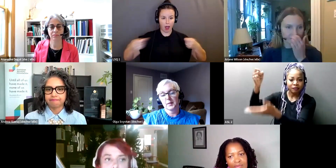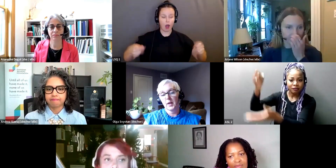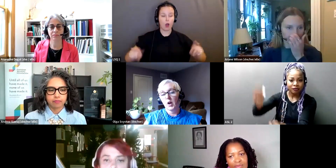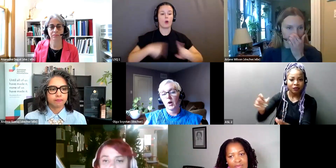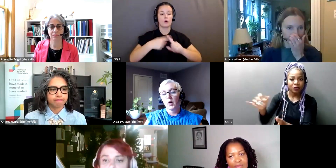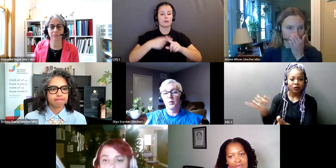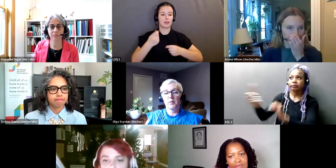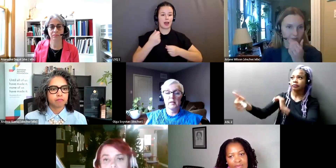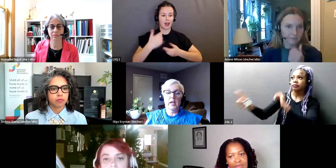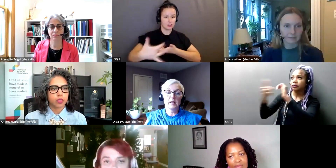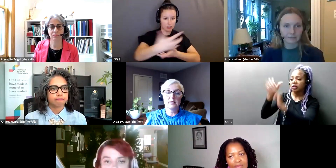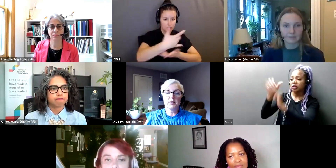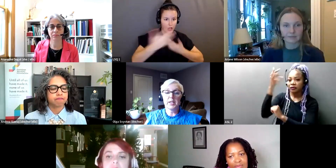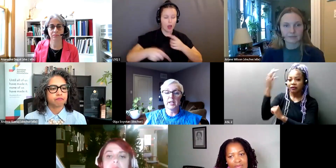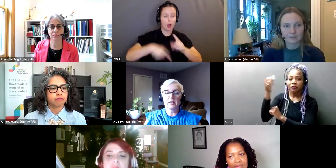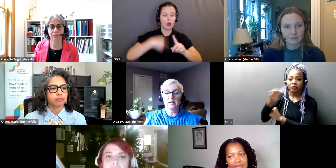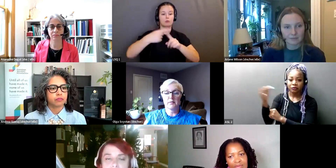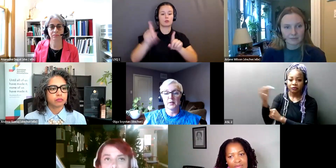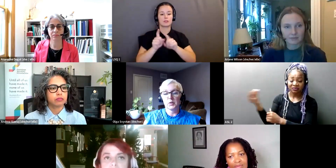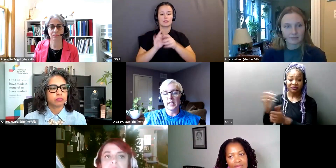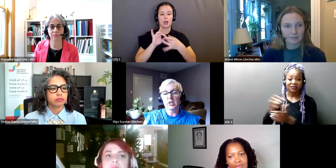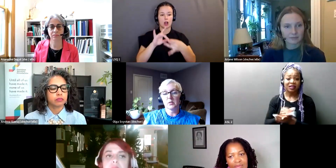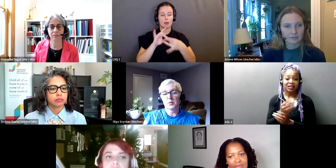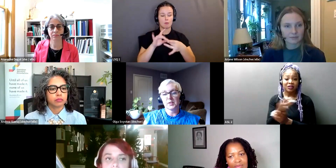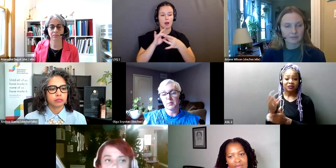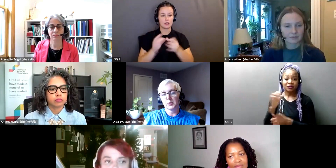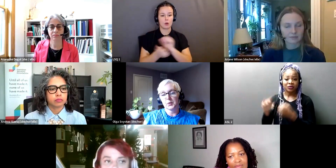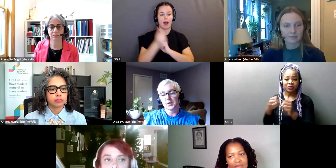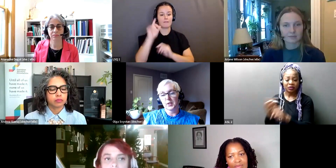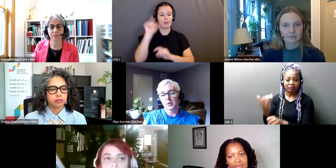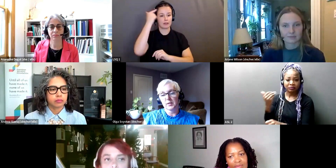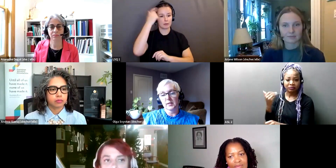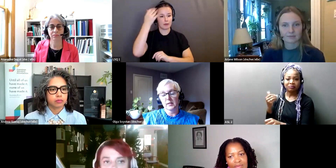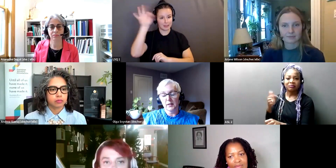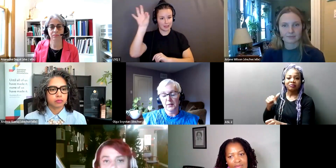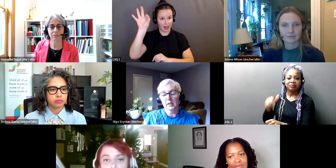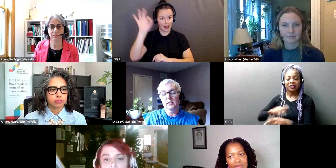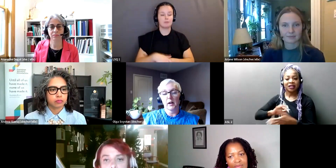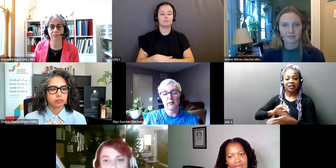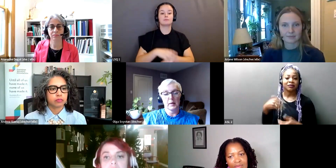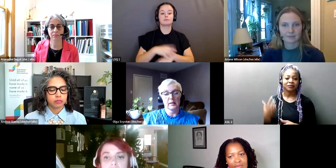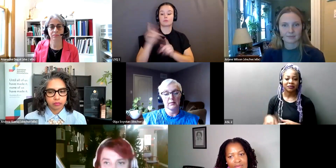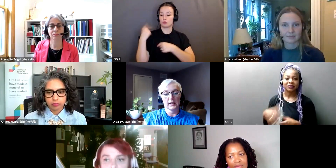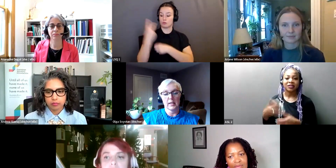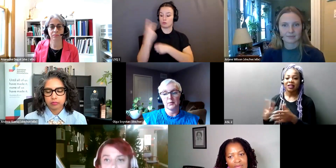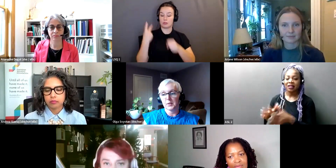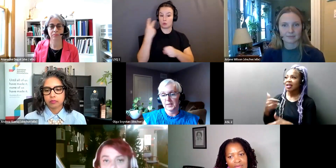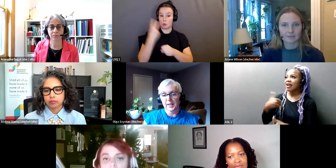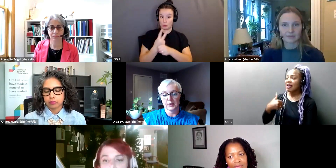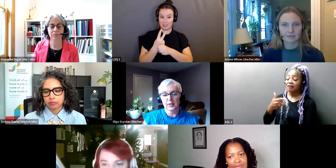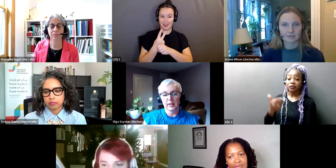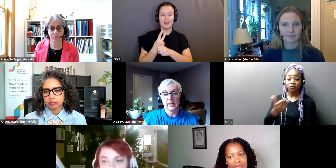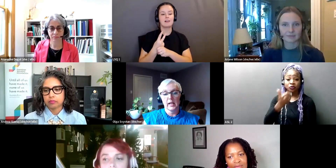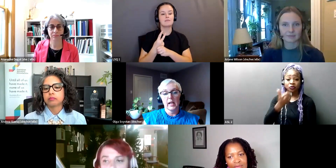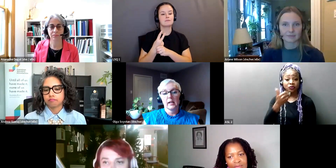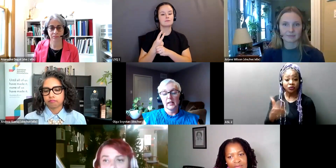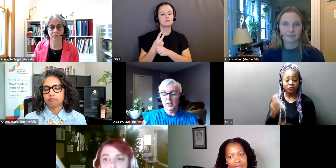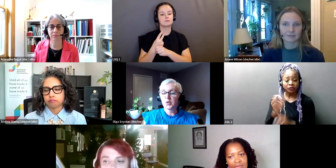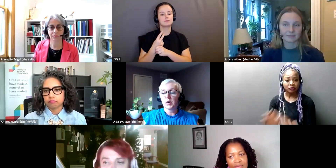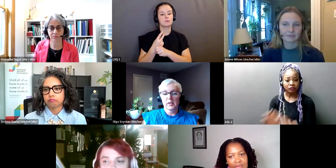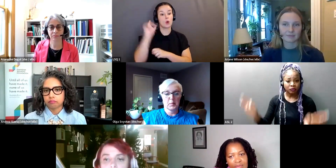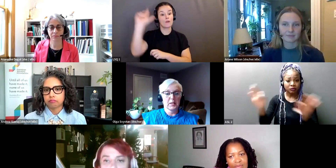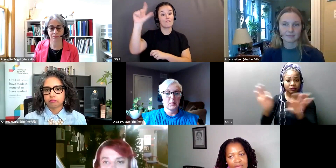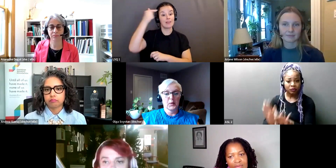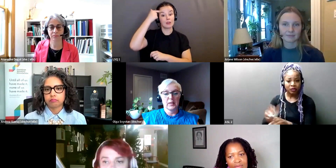offrons des subventions et nous travaillons en étroite collaboration avec le gouvernement fédéral. Au cours des deux dernières années, le